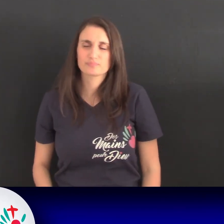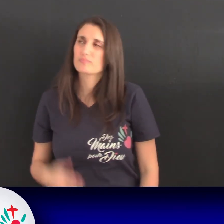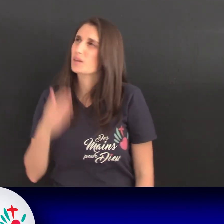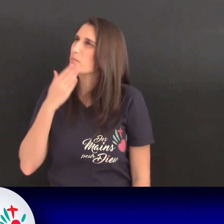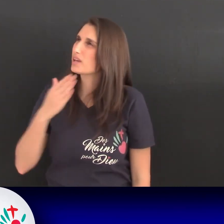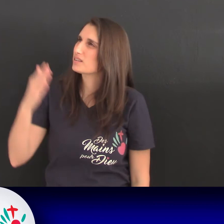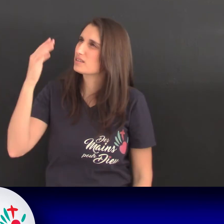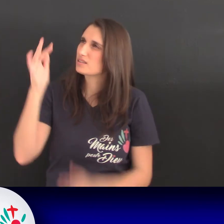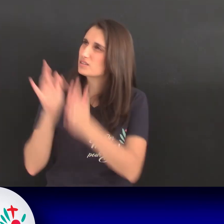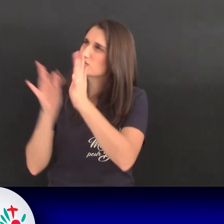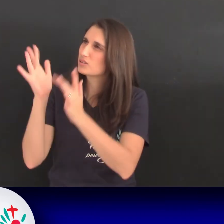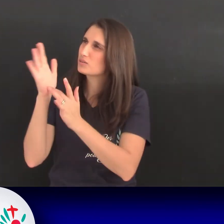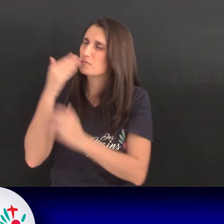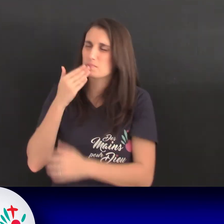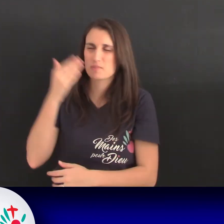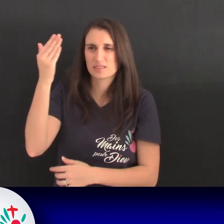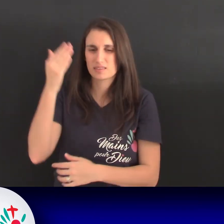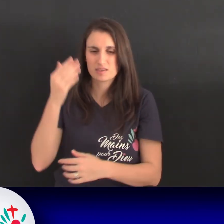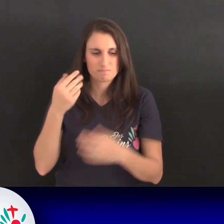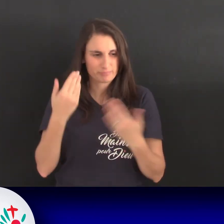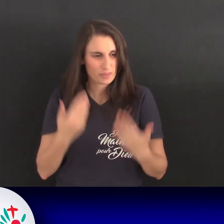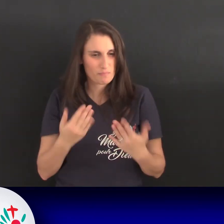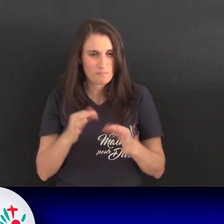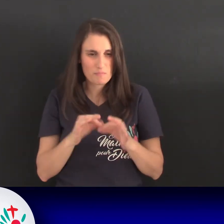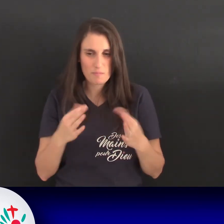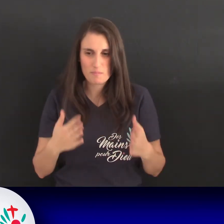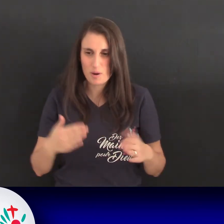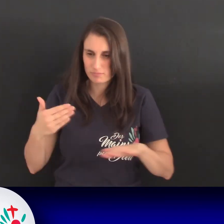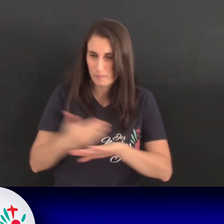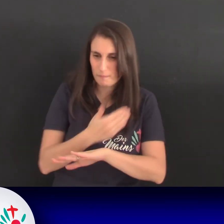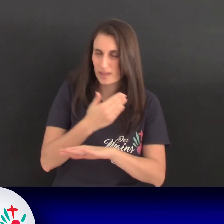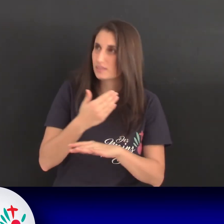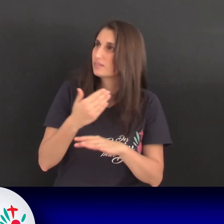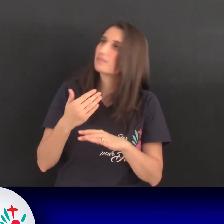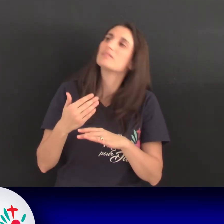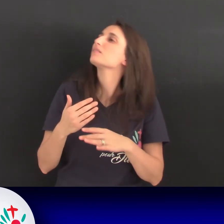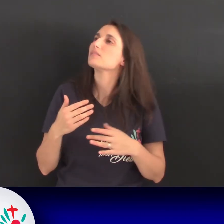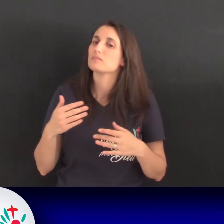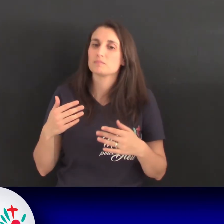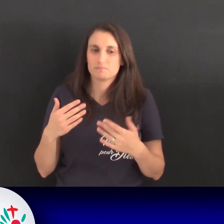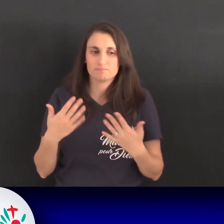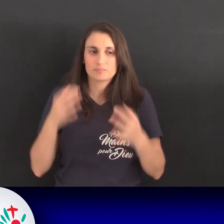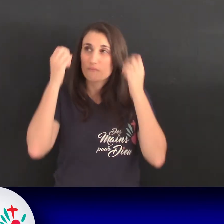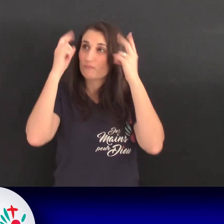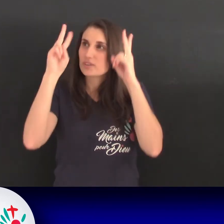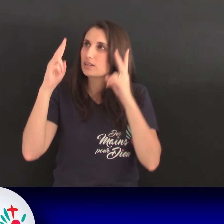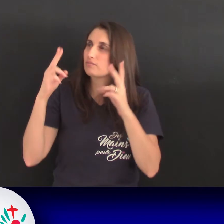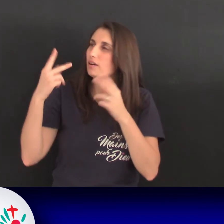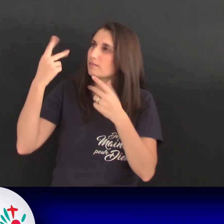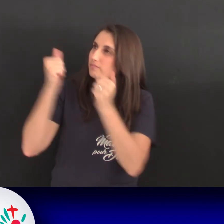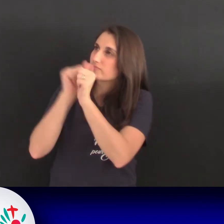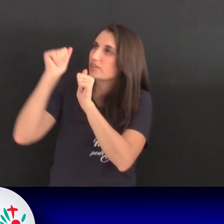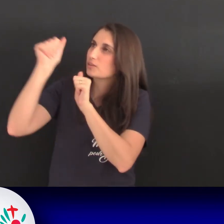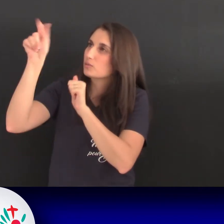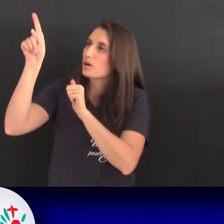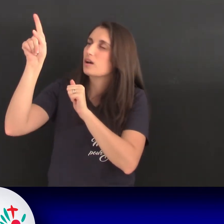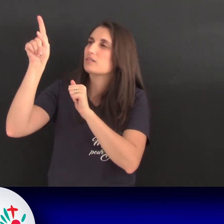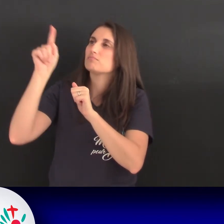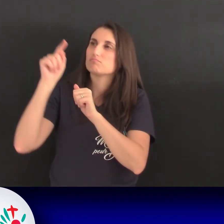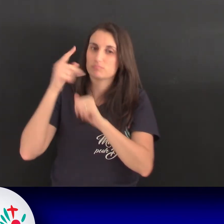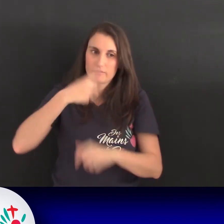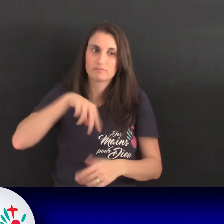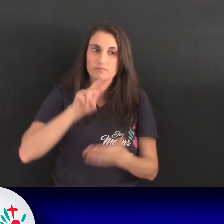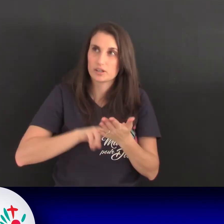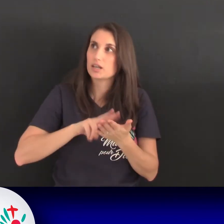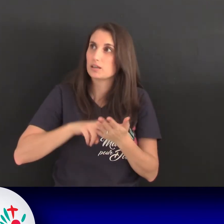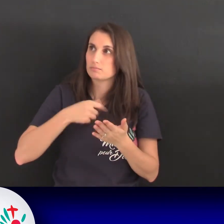Merci Jésus, merci pour ces moments passés dans ta présence. Merci parce que nous pouvons le confirmer. Tu es vrai, tu